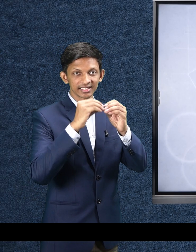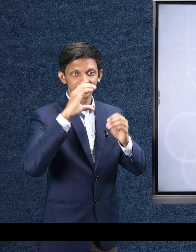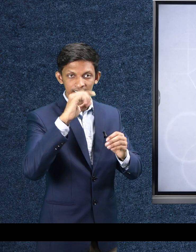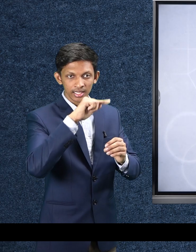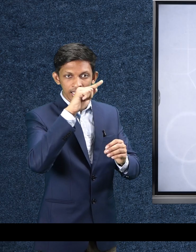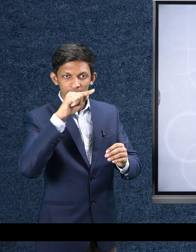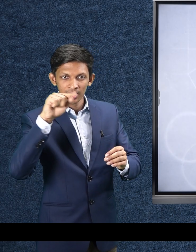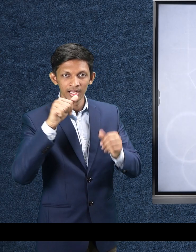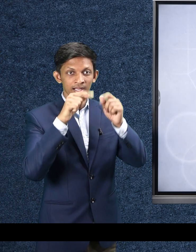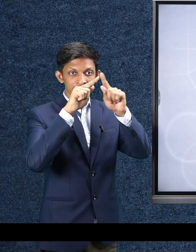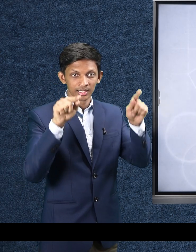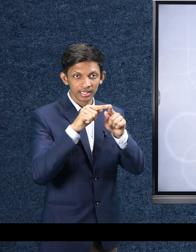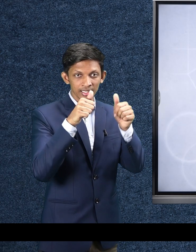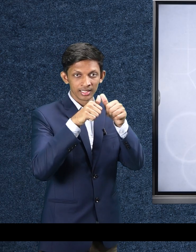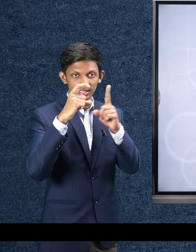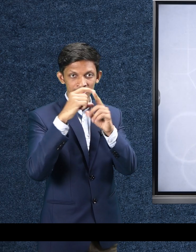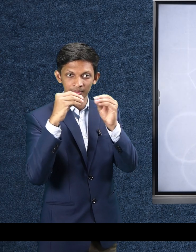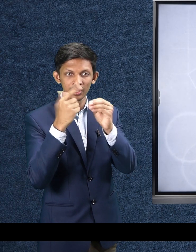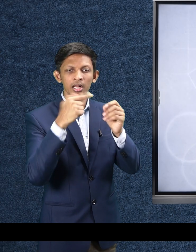ट्रायंगल ABC कॉन्ग्रुएंट ट्रायंगल ADB.